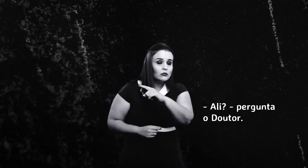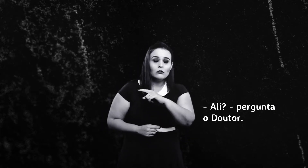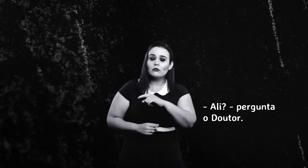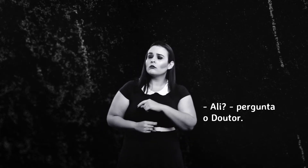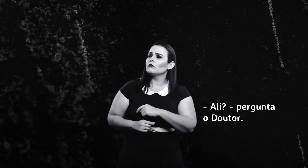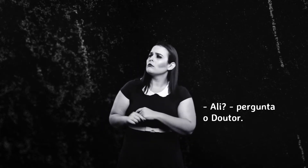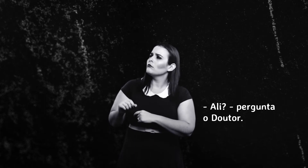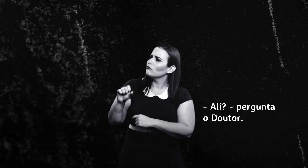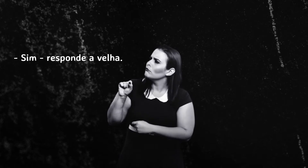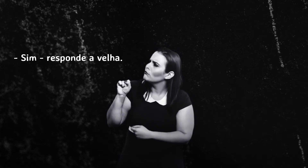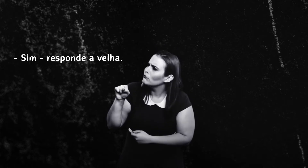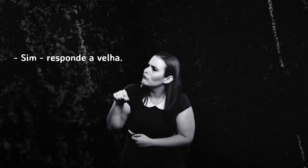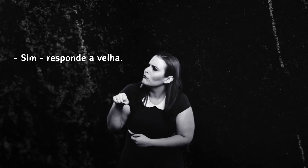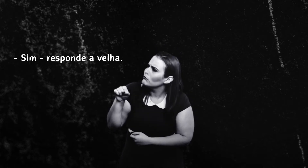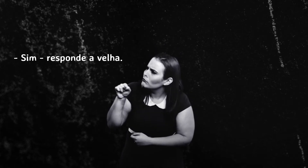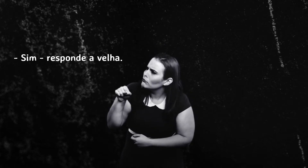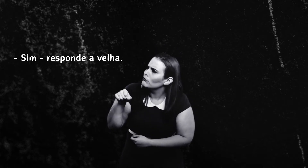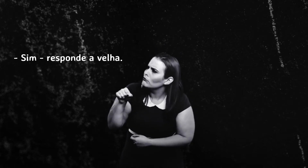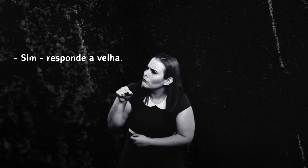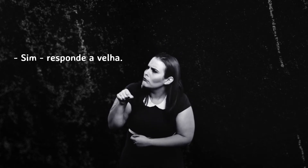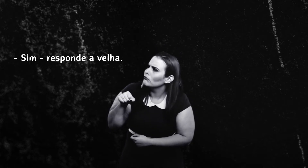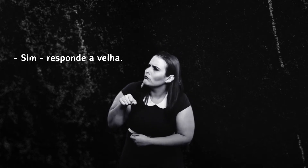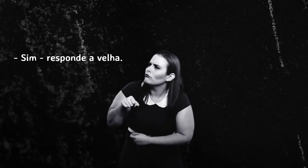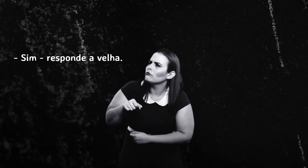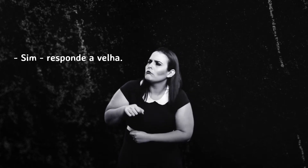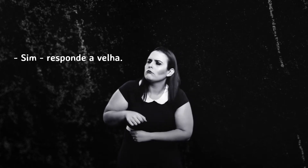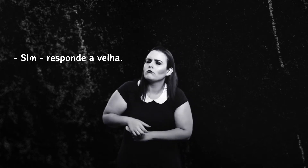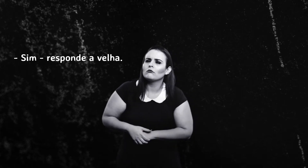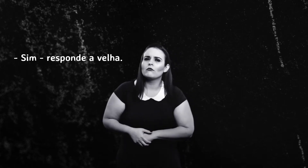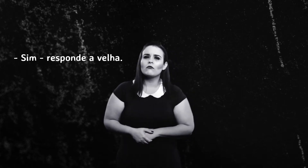doutor. Sim. Responde a velha.